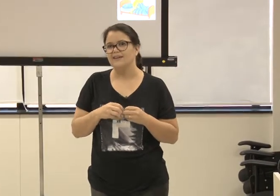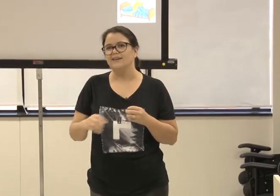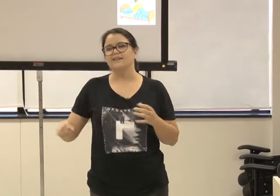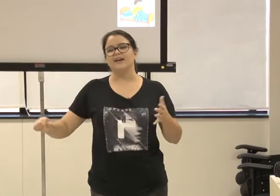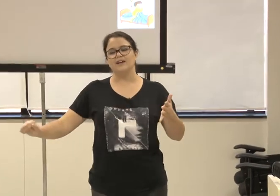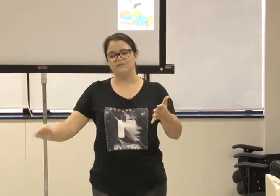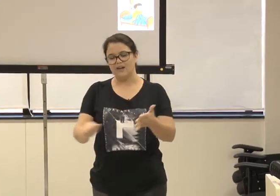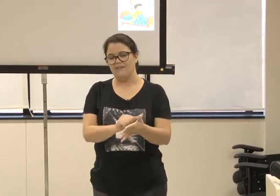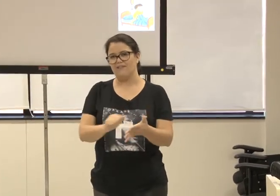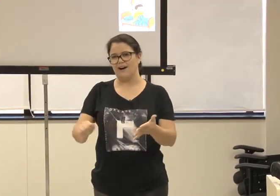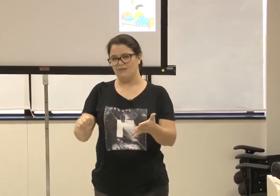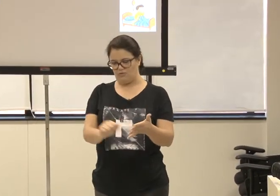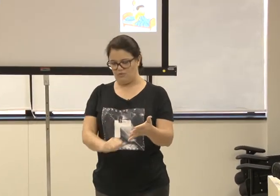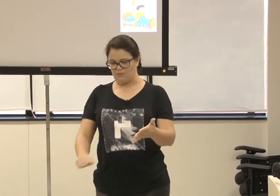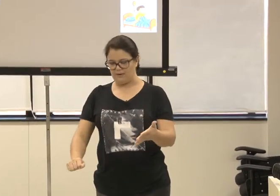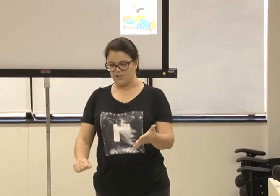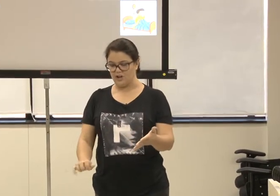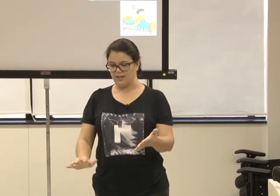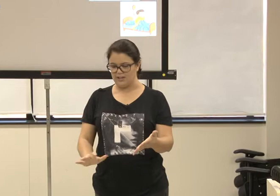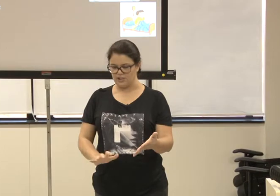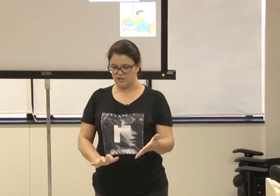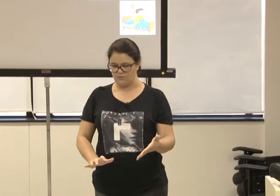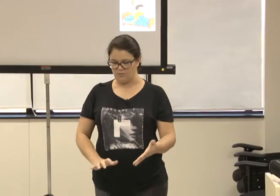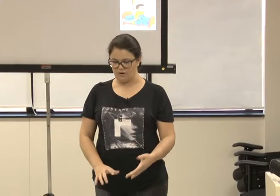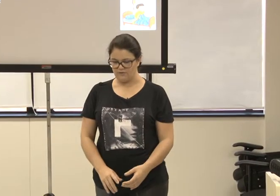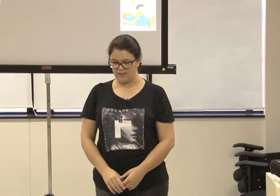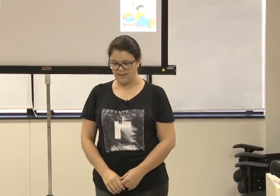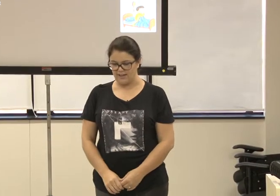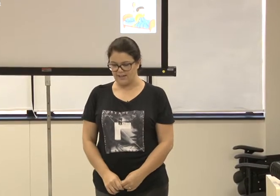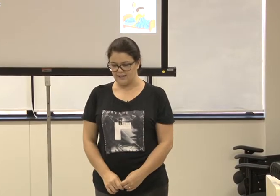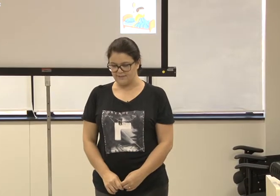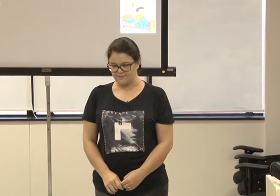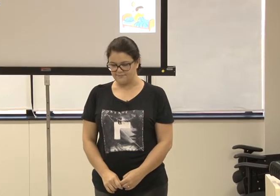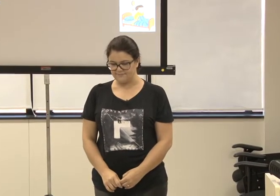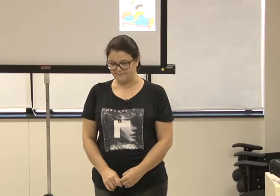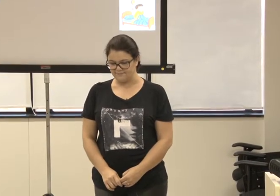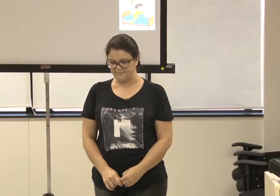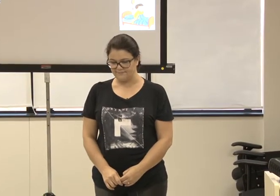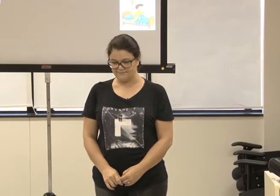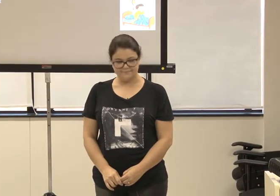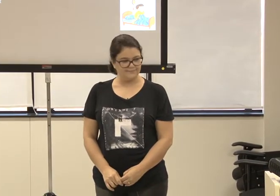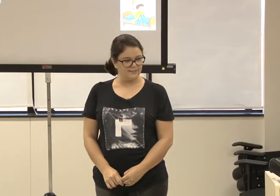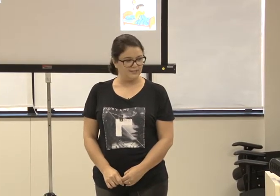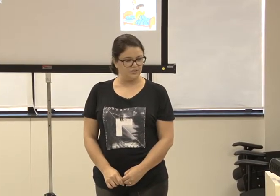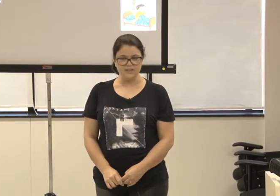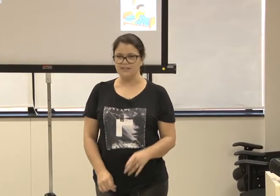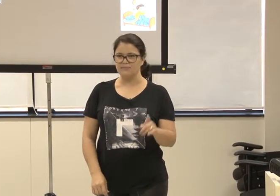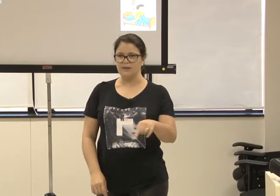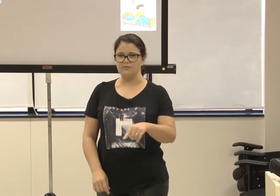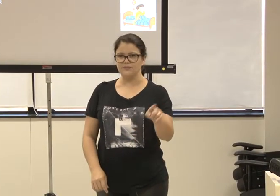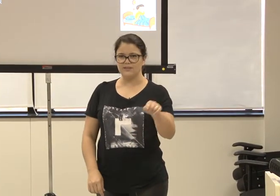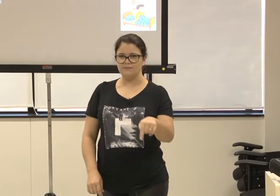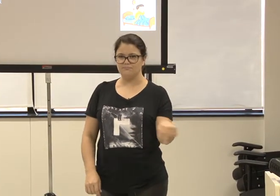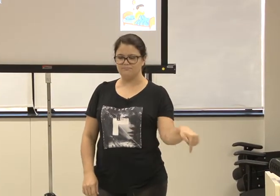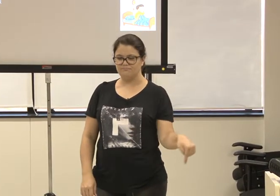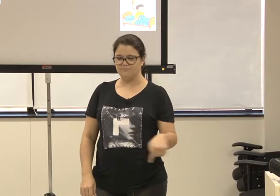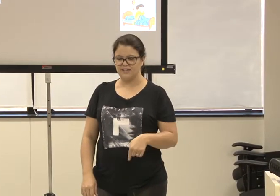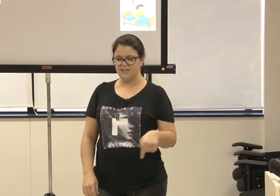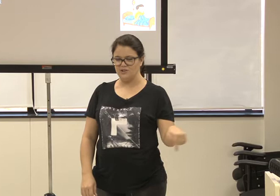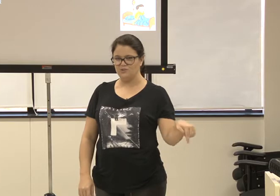E aí, fui lavar o para-choque, aí tirou um pouco, eu falei, eita, nossa, tá meio sem brilho